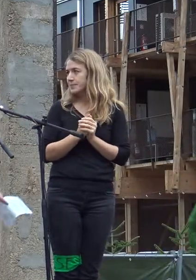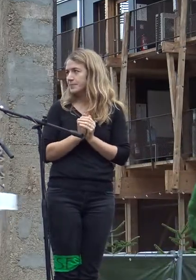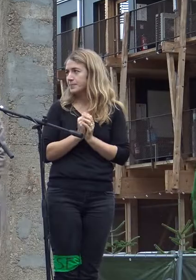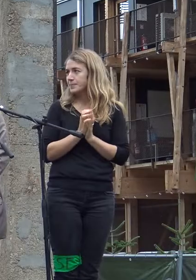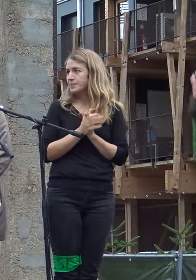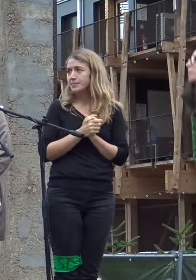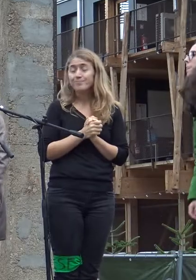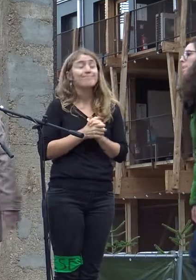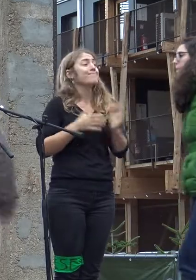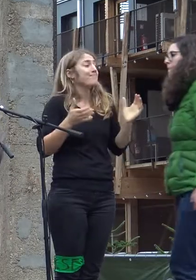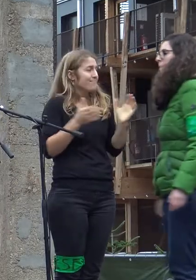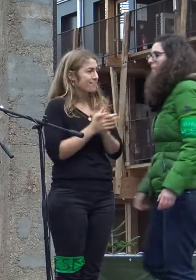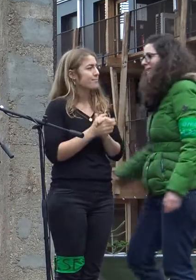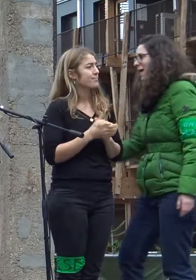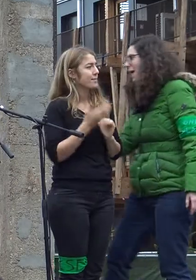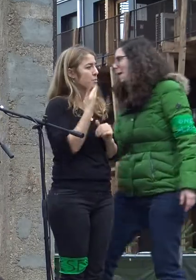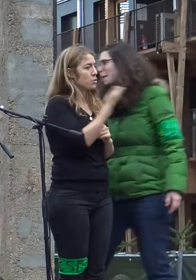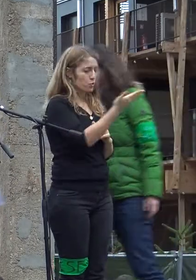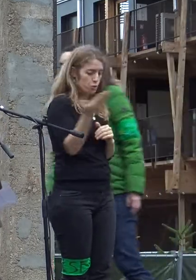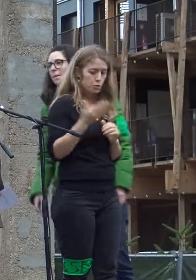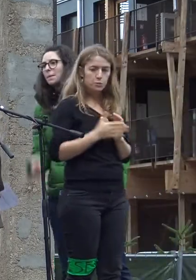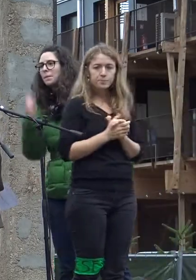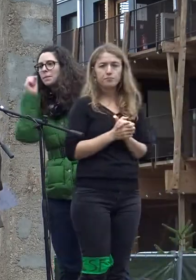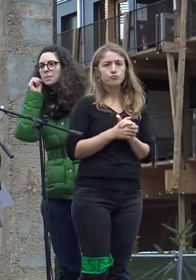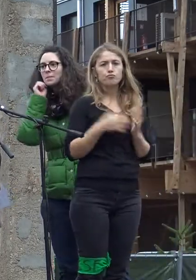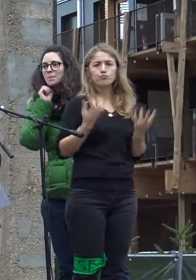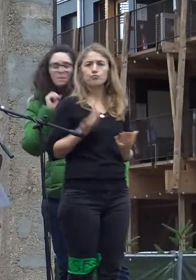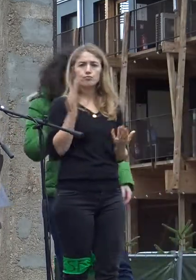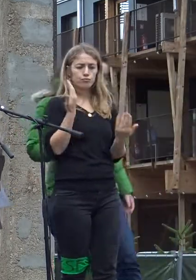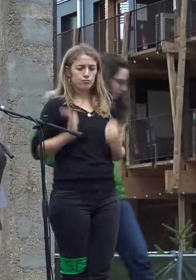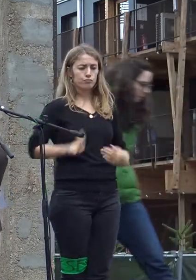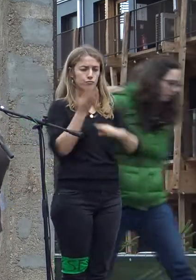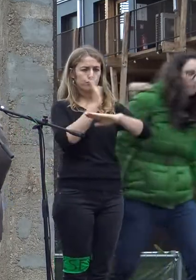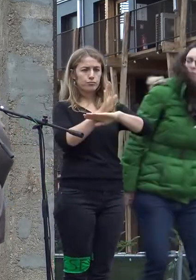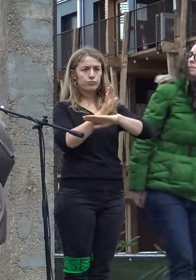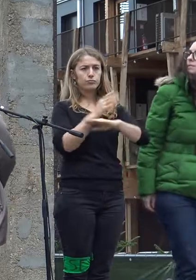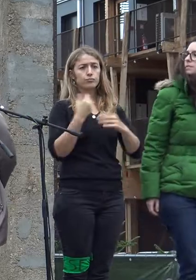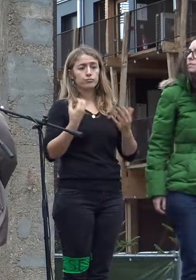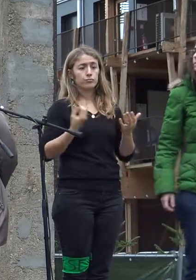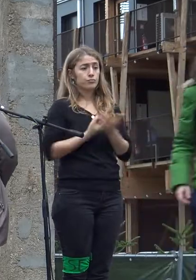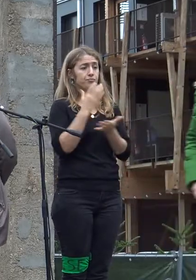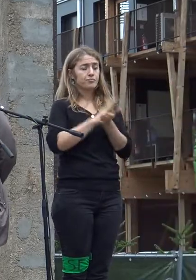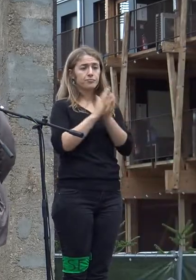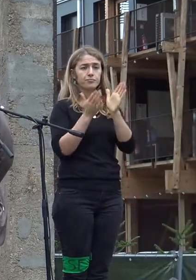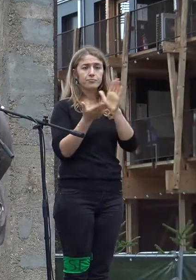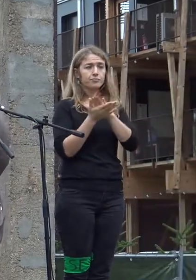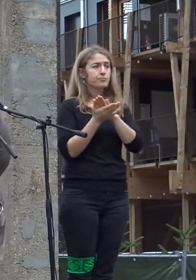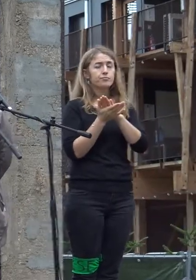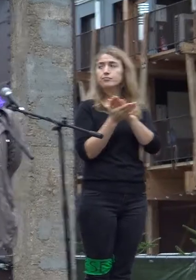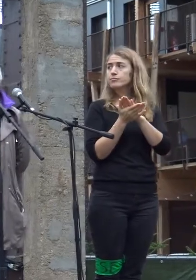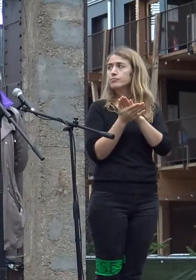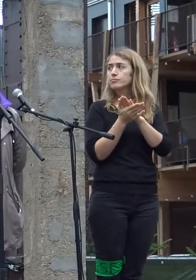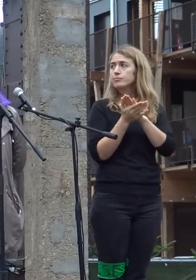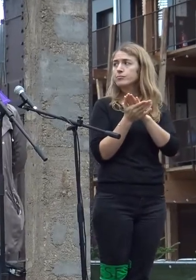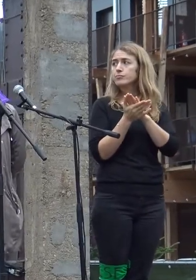Bon alors, bonjour. Voilà, je voulais me présenter. Nous sommes la nouvelle association